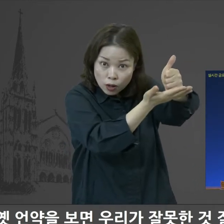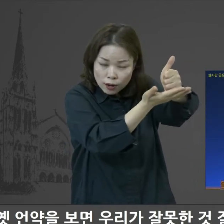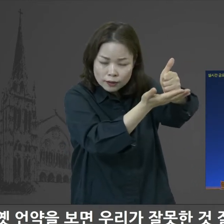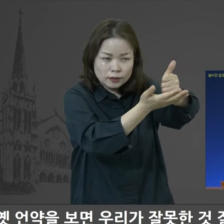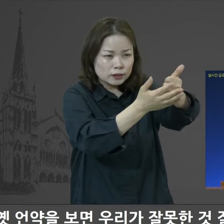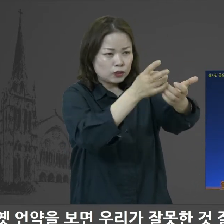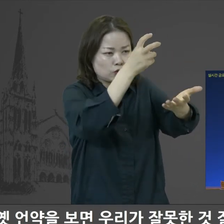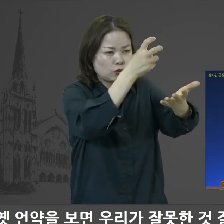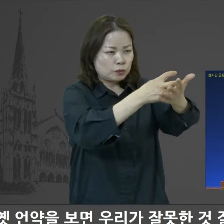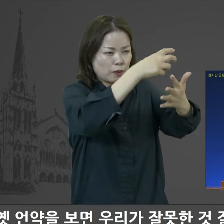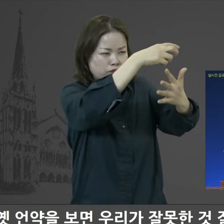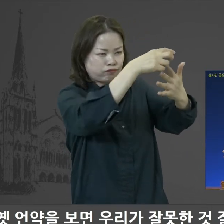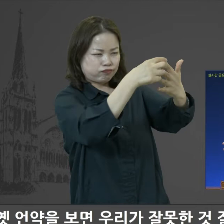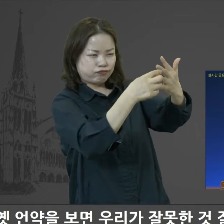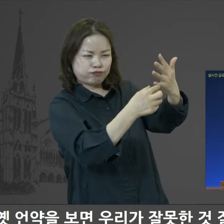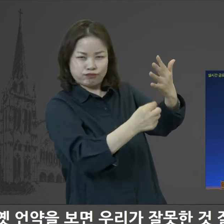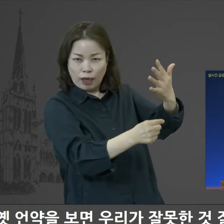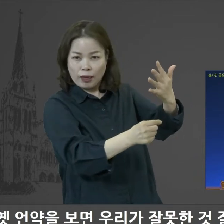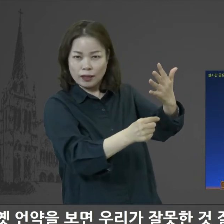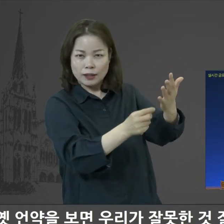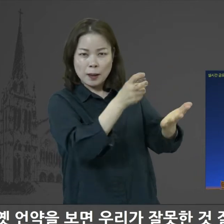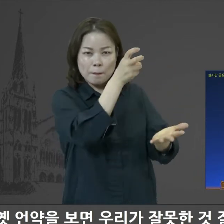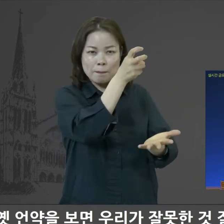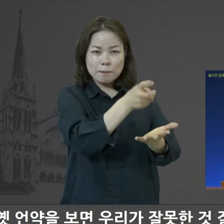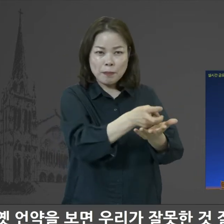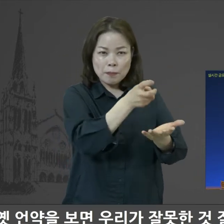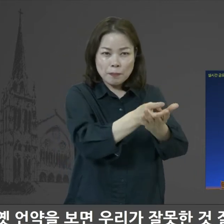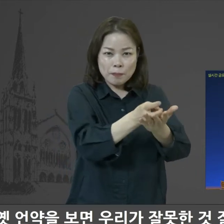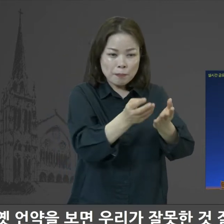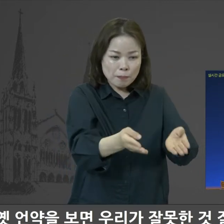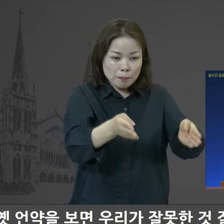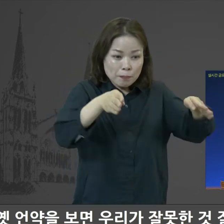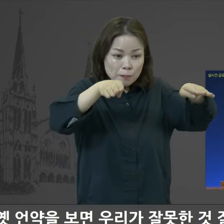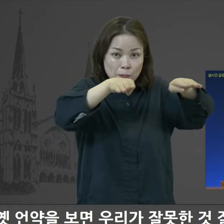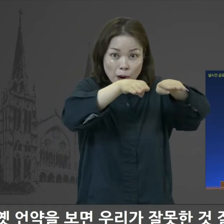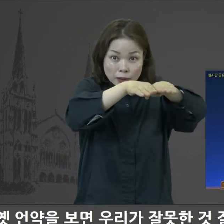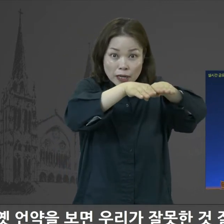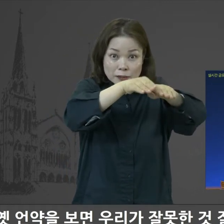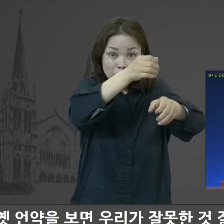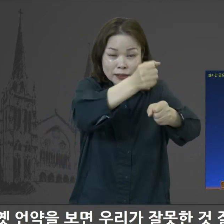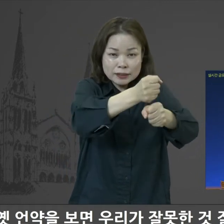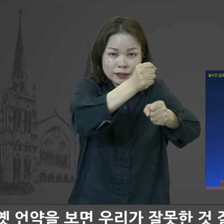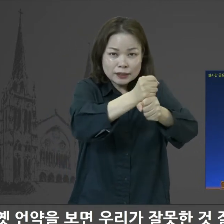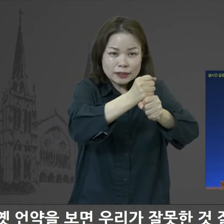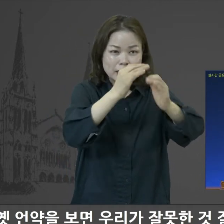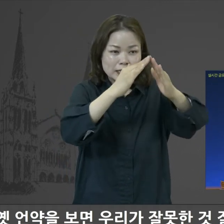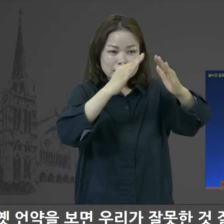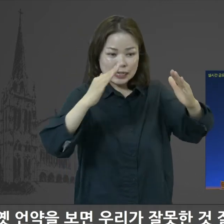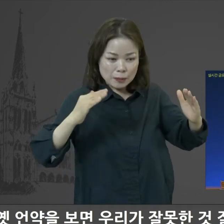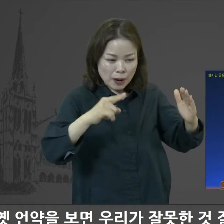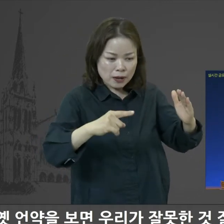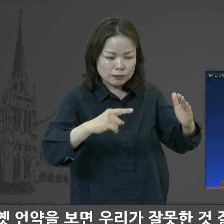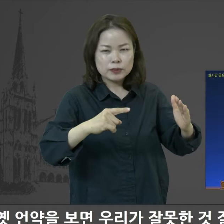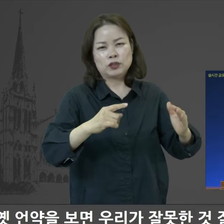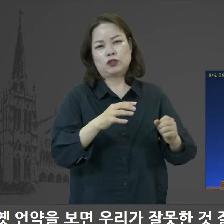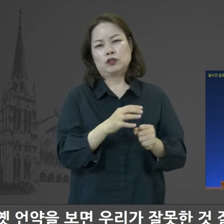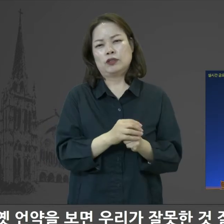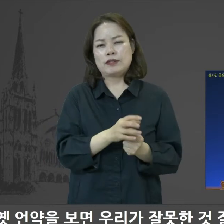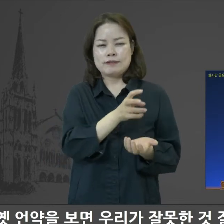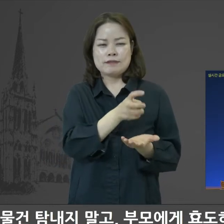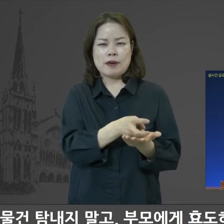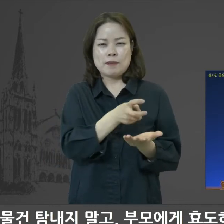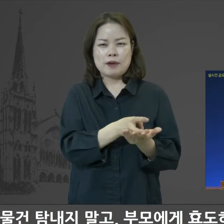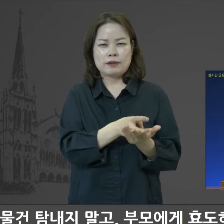쫙 나오죠. 그리고 이 법궤를 만들어야 되고 이 장막을 만들어야 되는 이 계명들이